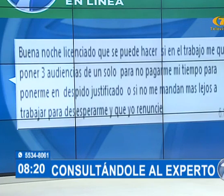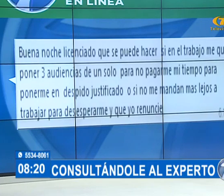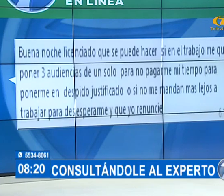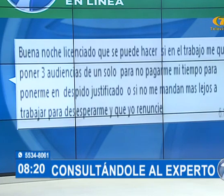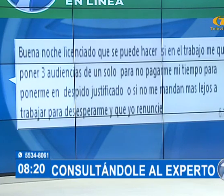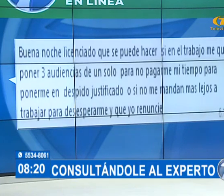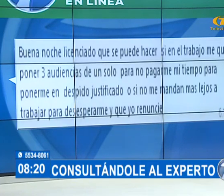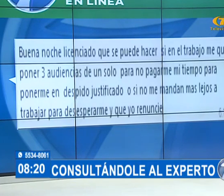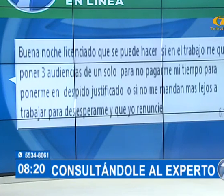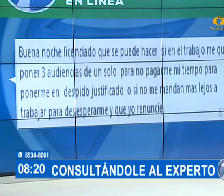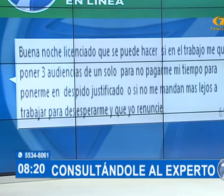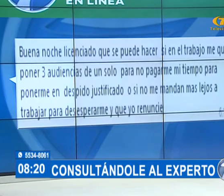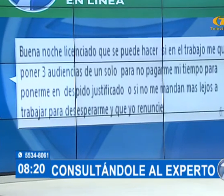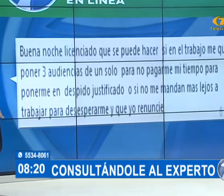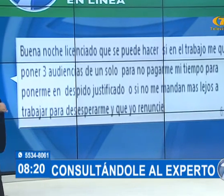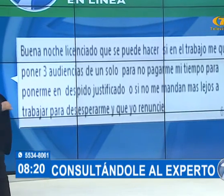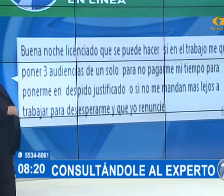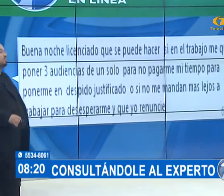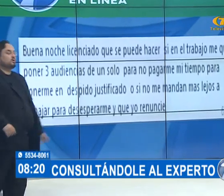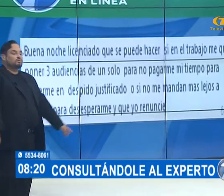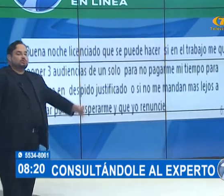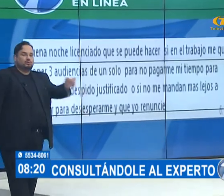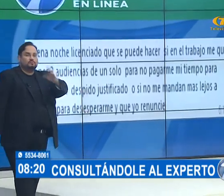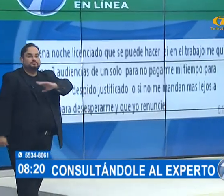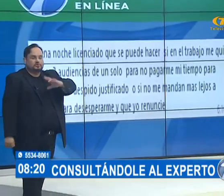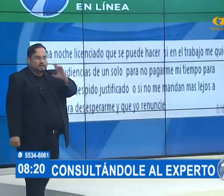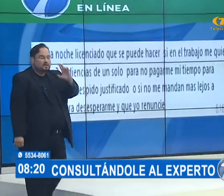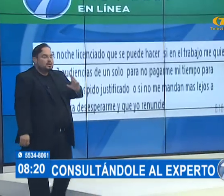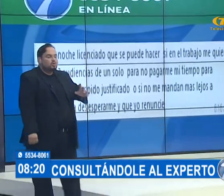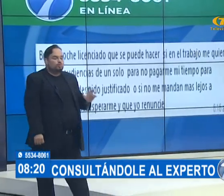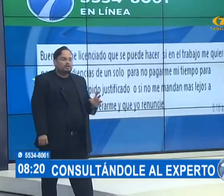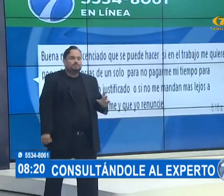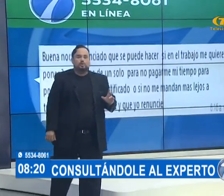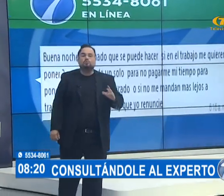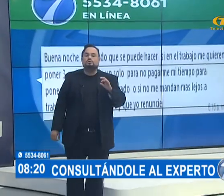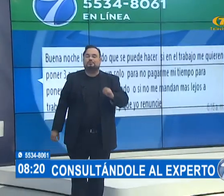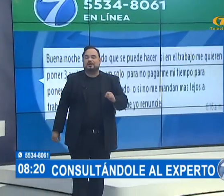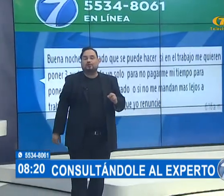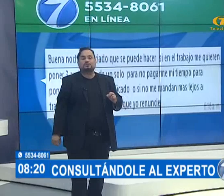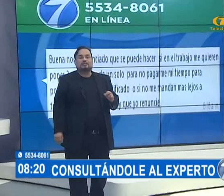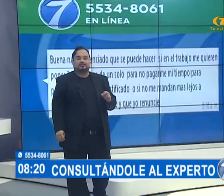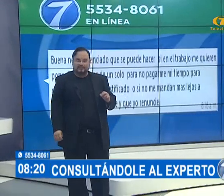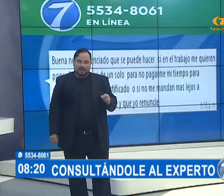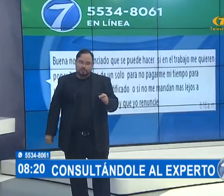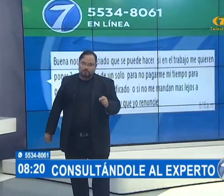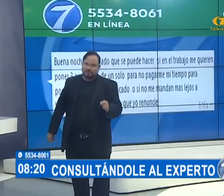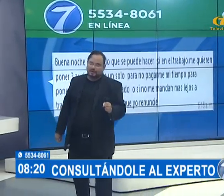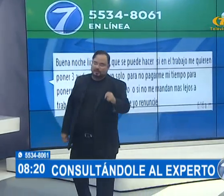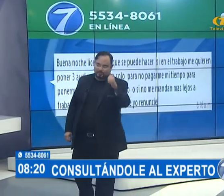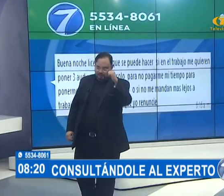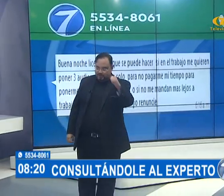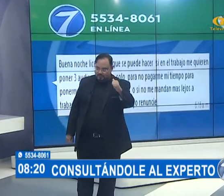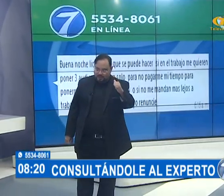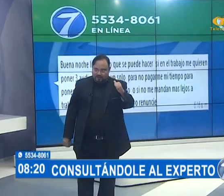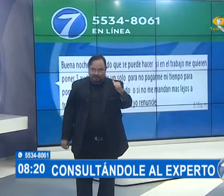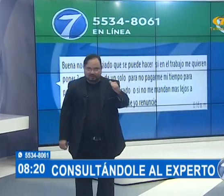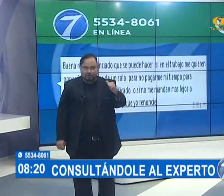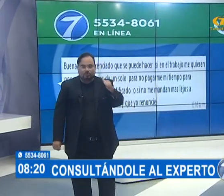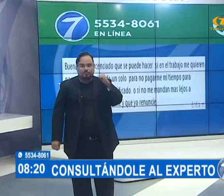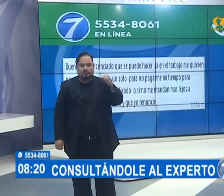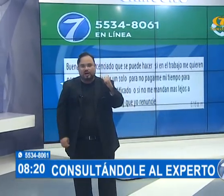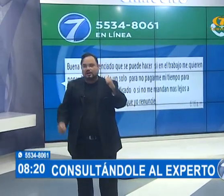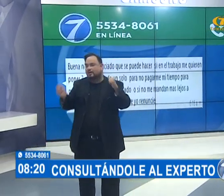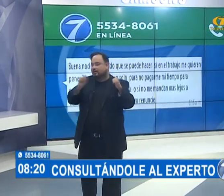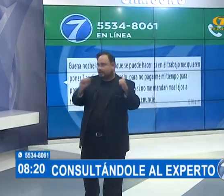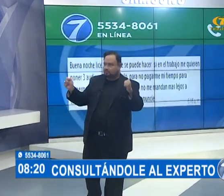para desesperarme y que yo renuncie. Bueno. Sí, un despido justificado es el que se da después de la primera llamada de